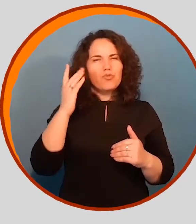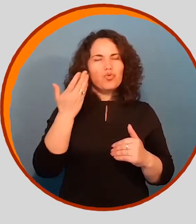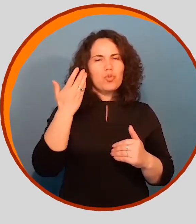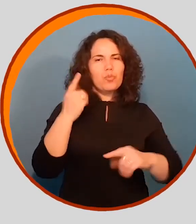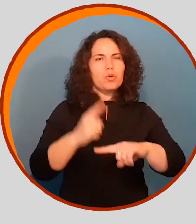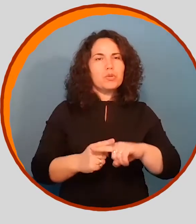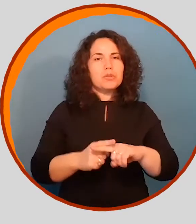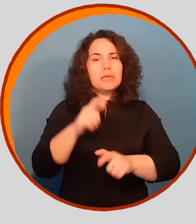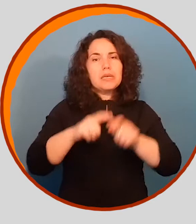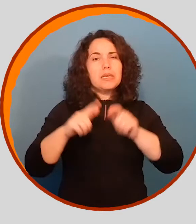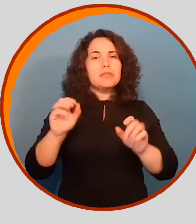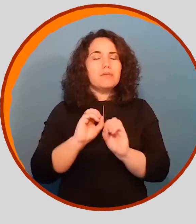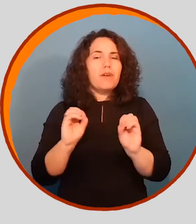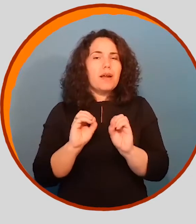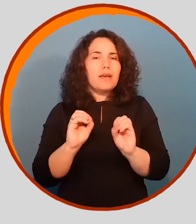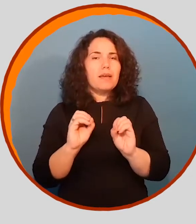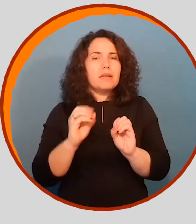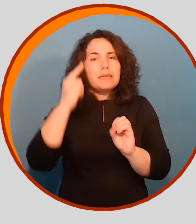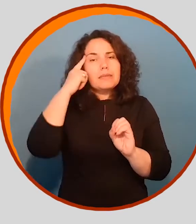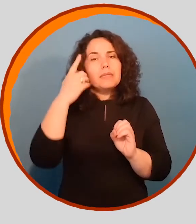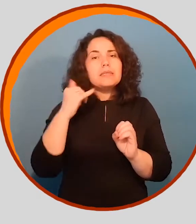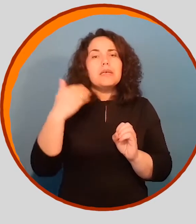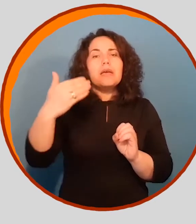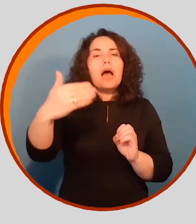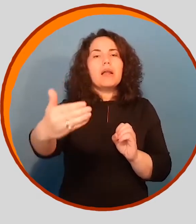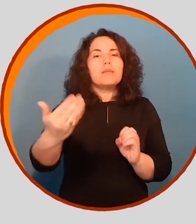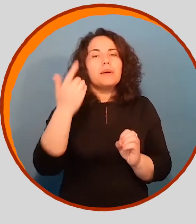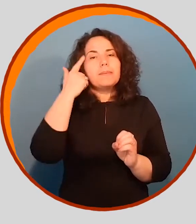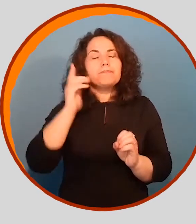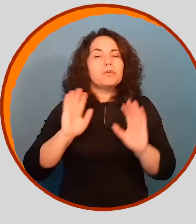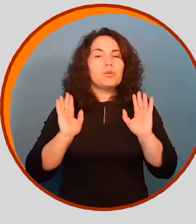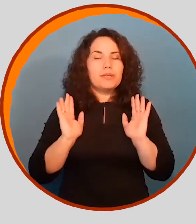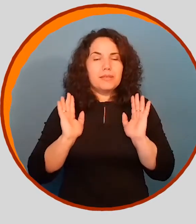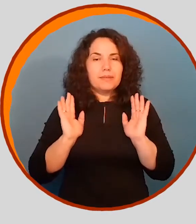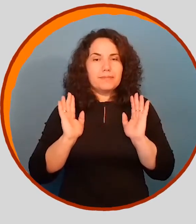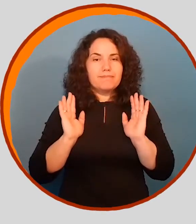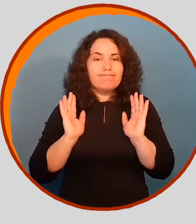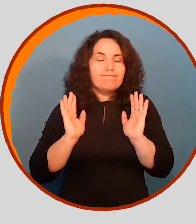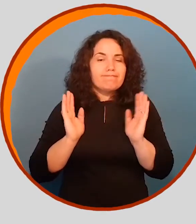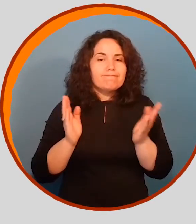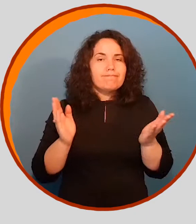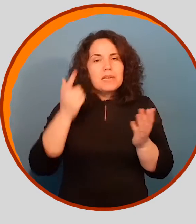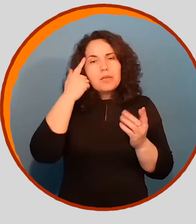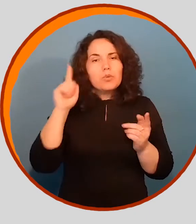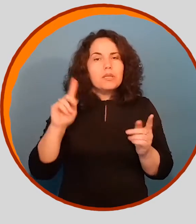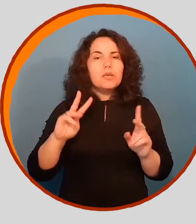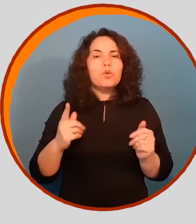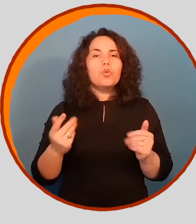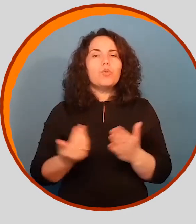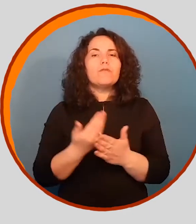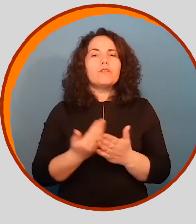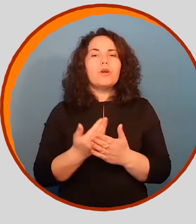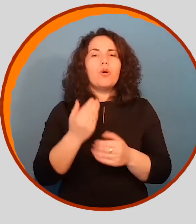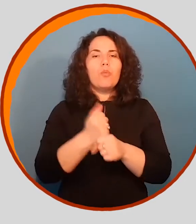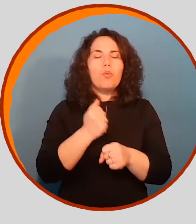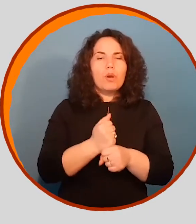paparashikueshmëria. Në sensin që njerëzit nuk e dinë se çfarë do ndodhë nesër, nuk e dinë se kur do fillojë